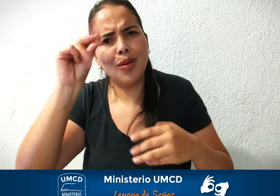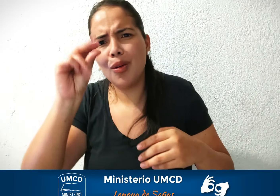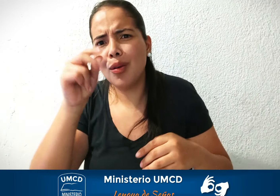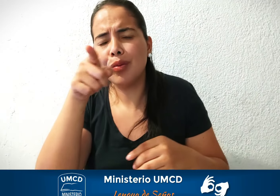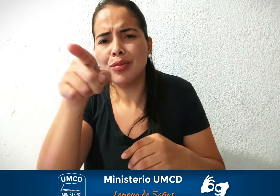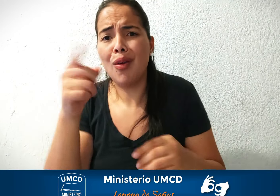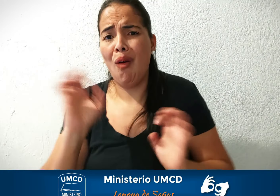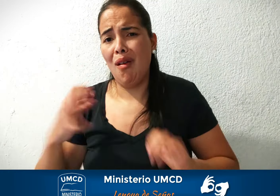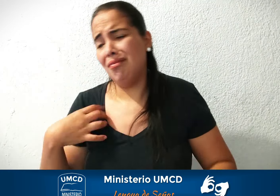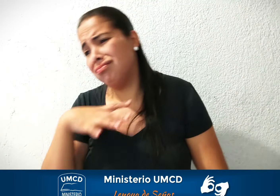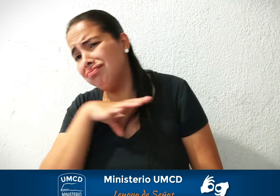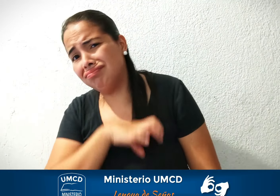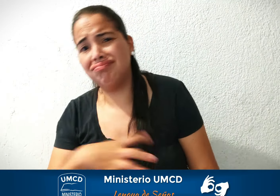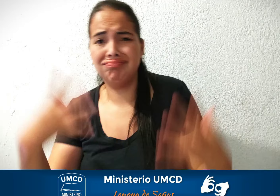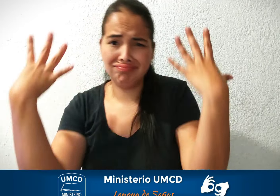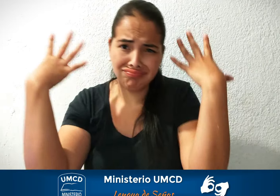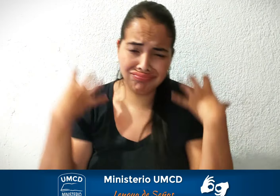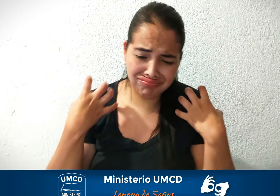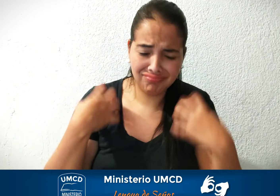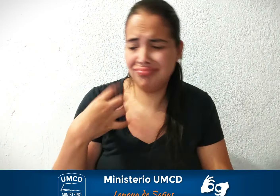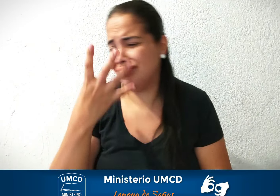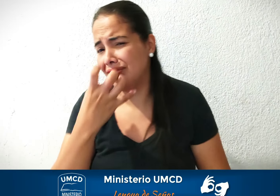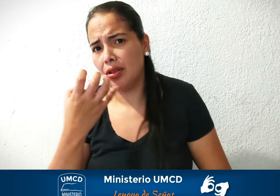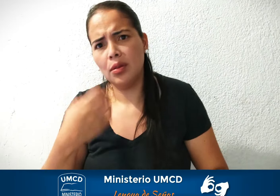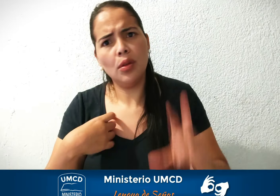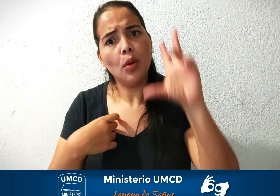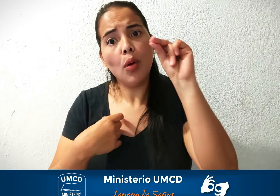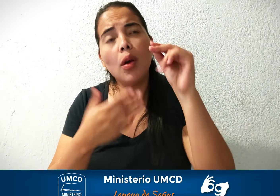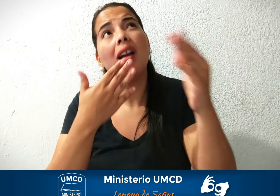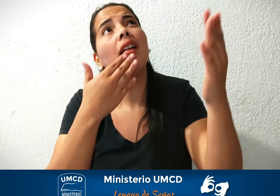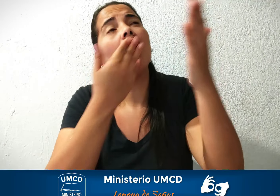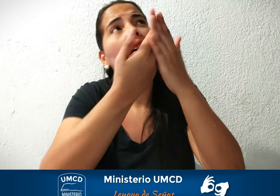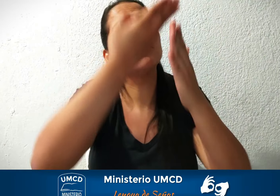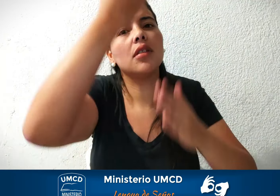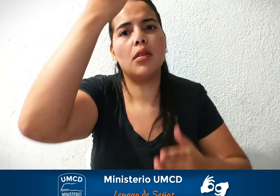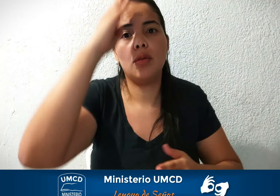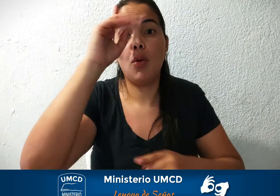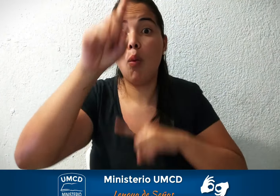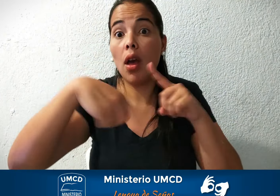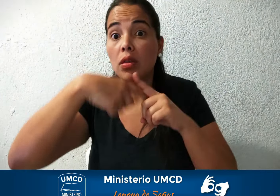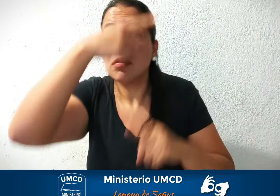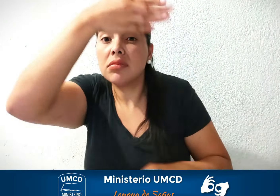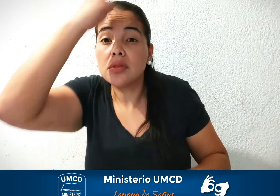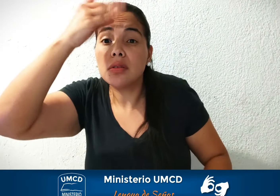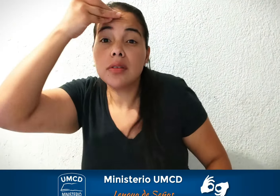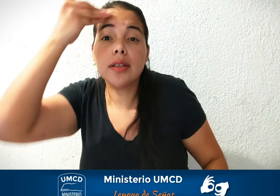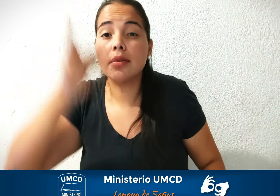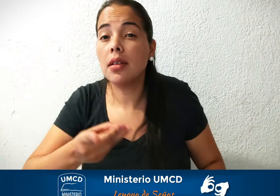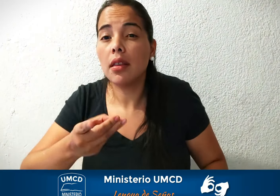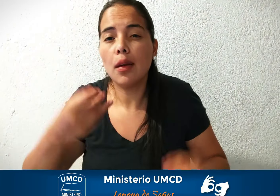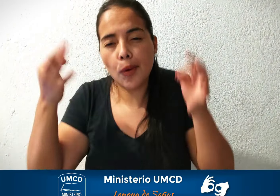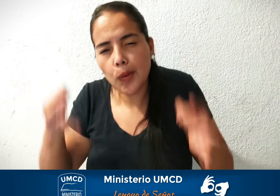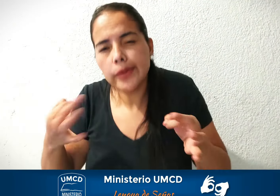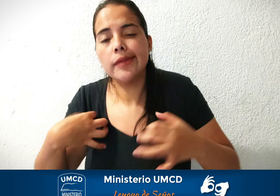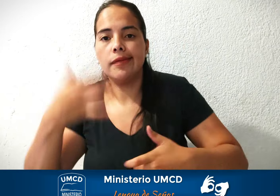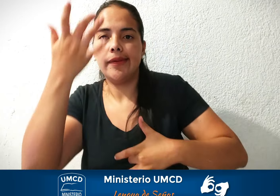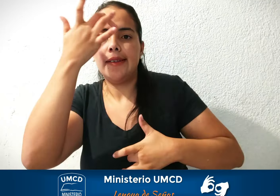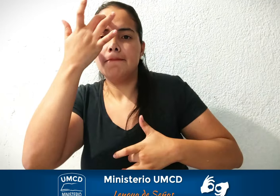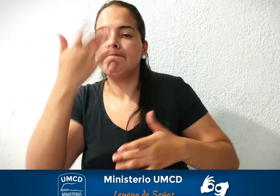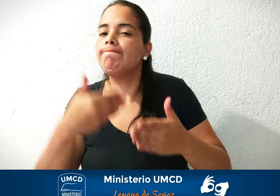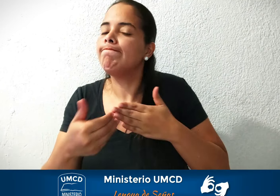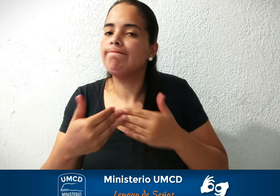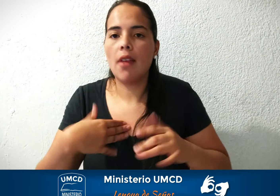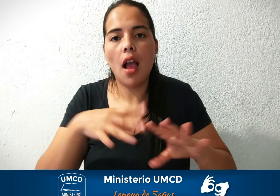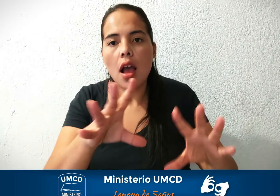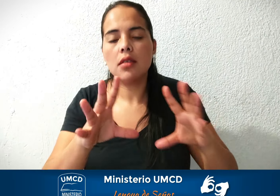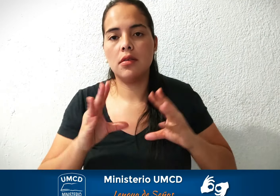pueda impedir o frustrar su voluntad. Cuando Él decide que algo suceda,